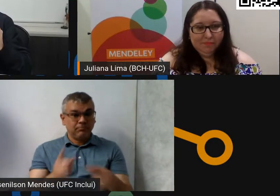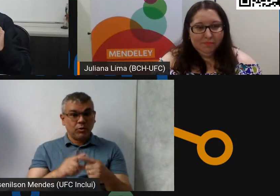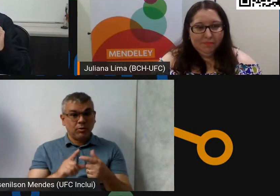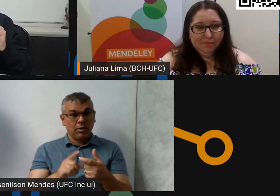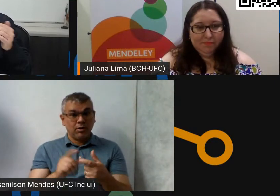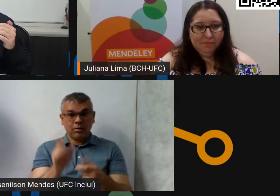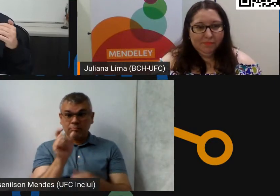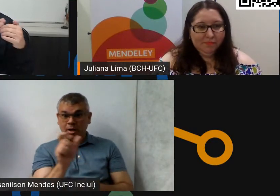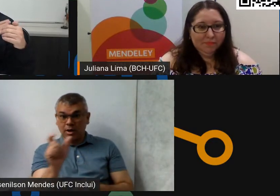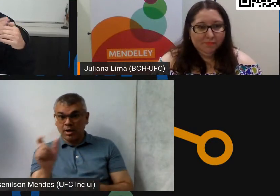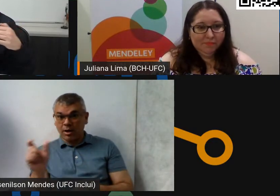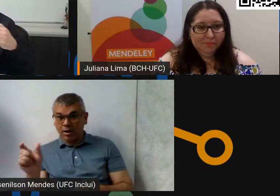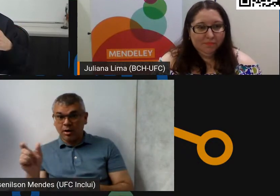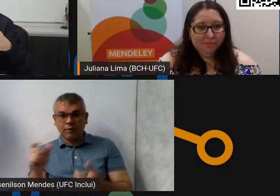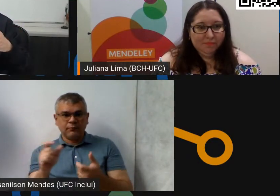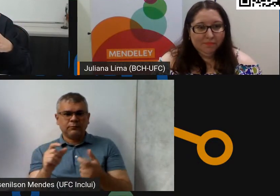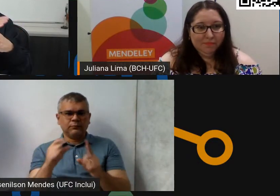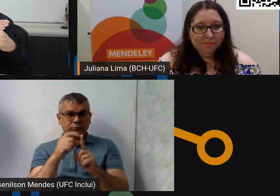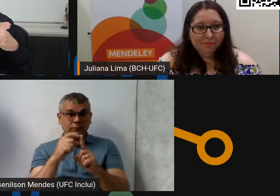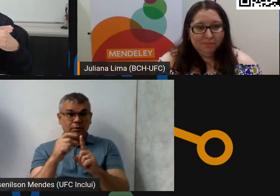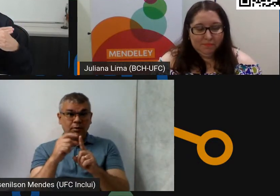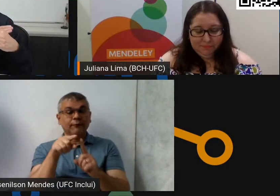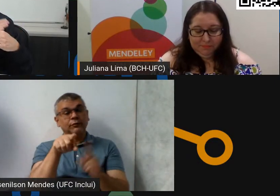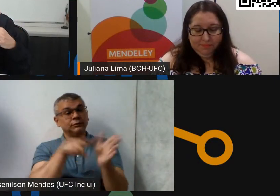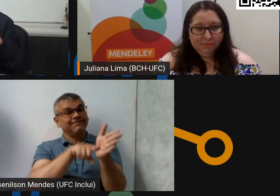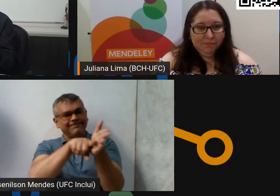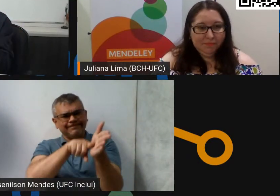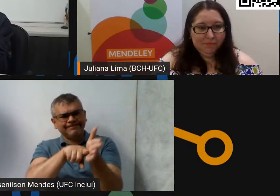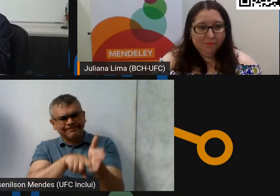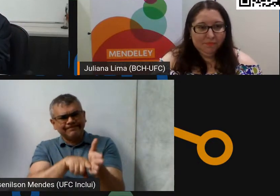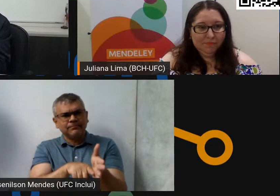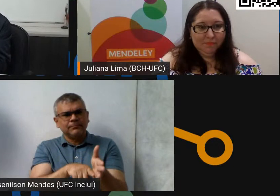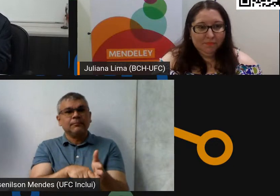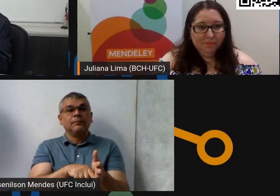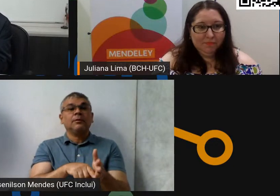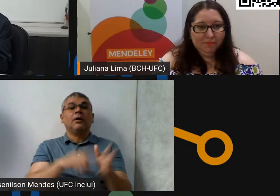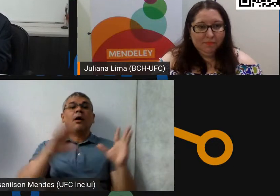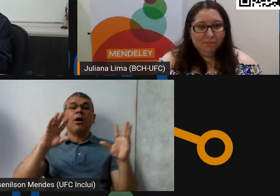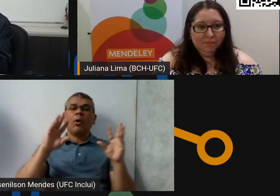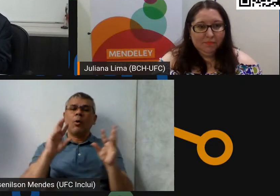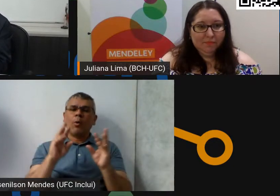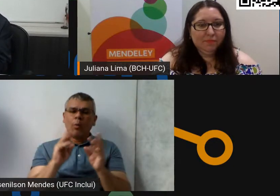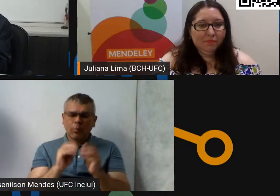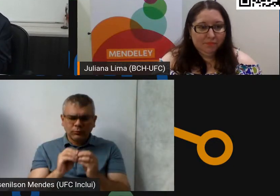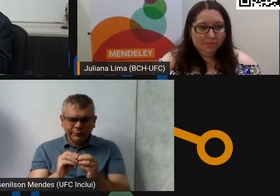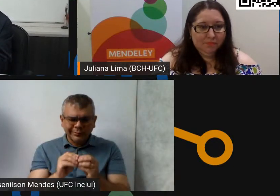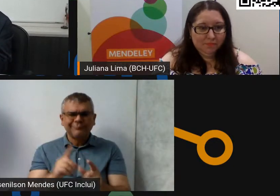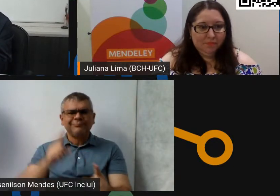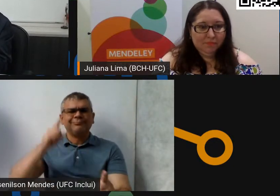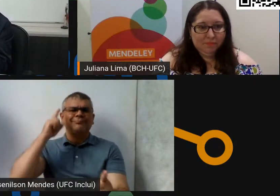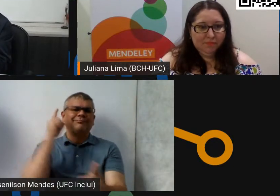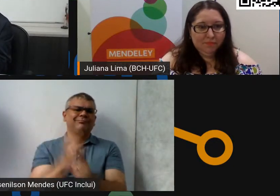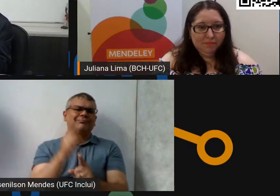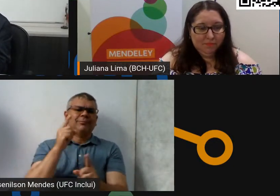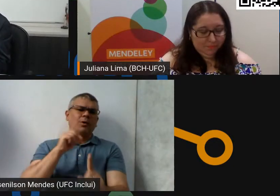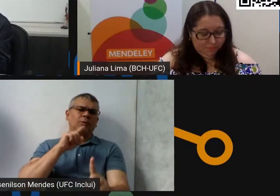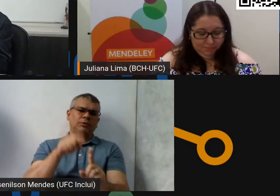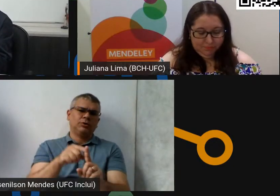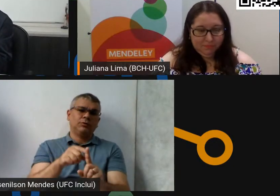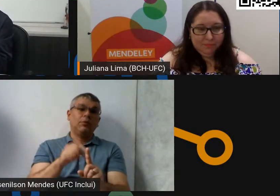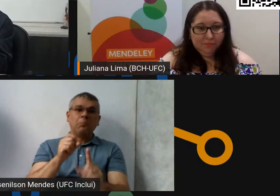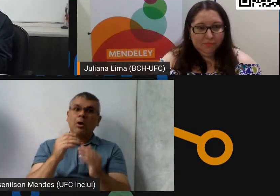a conclusão, por quê? Porque a conclusão, ela tem que, no mínimo, chegar no objetivo. Mas ela pode ultrapassar o objetivo.